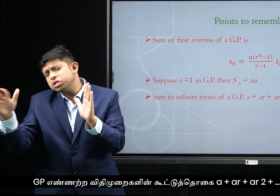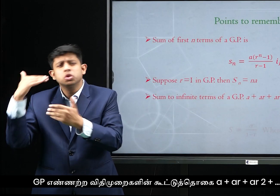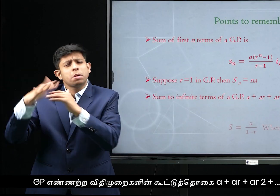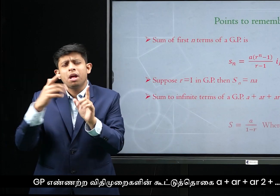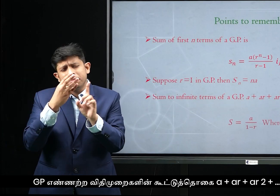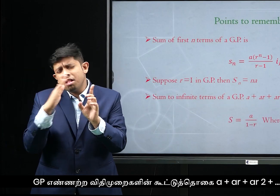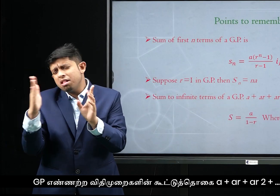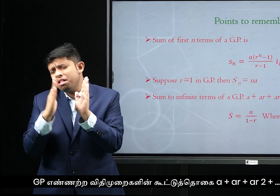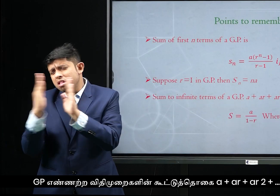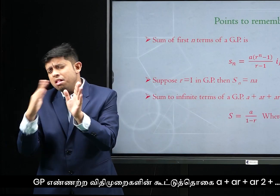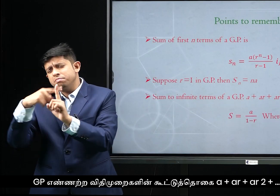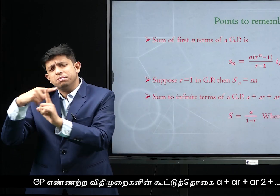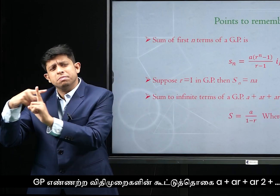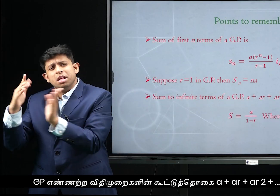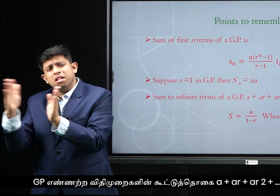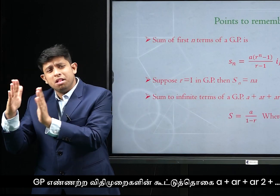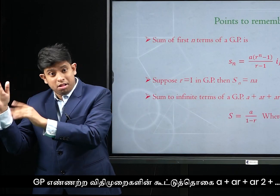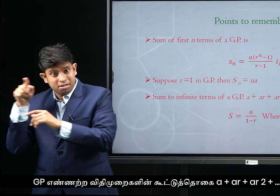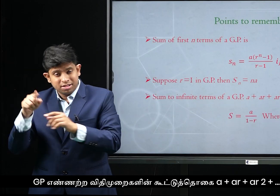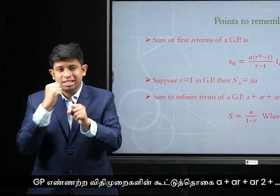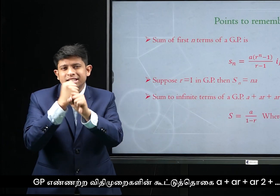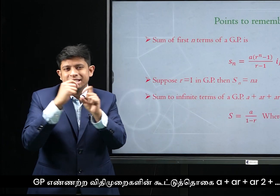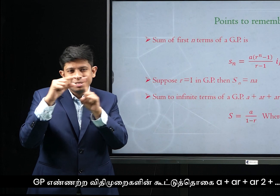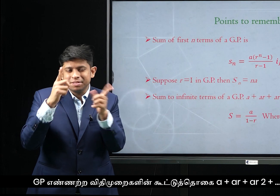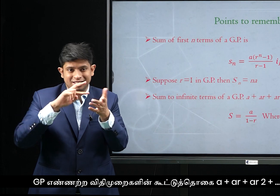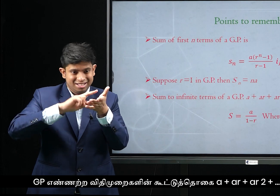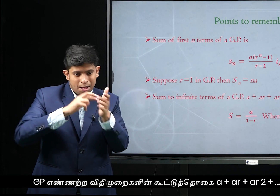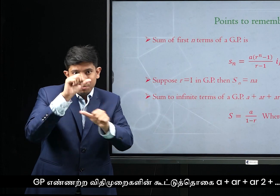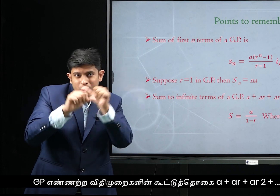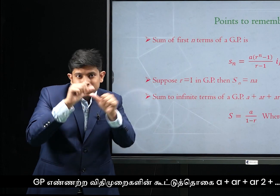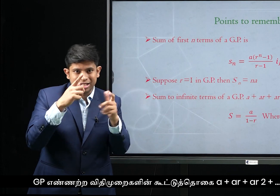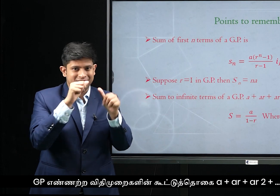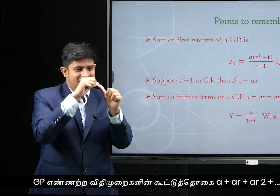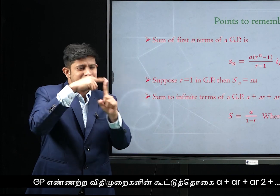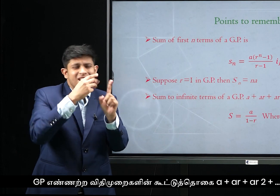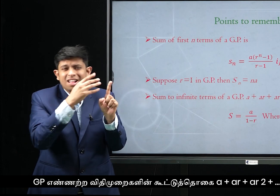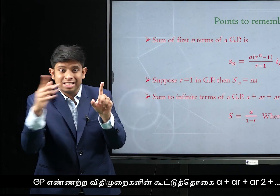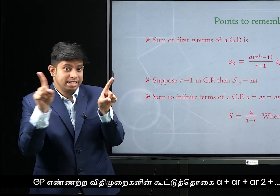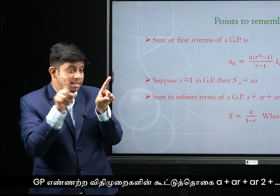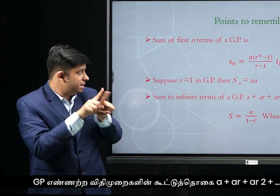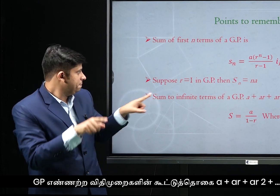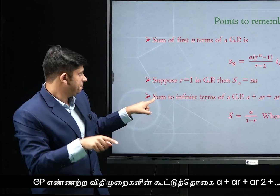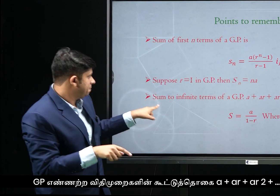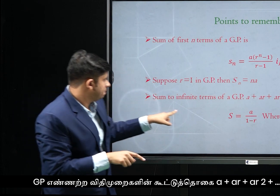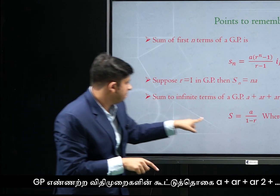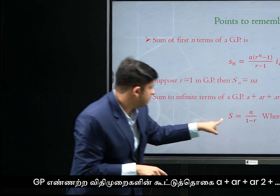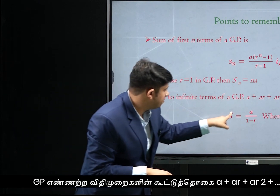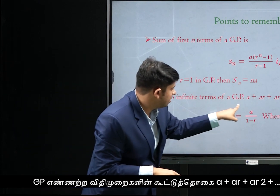ஜிபி எண்ணற்ற விகிதமுறைகளின் கூட்டுத்தொகை ஏ கூட்டல் ஏஆர் கூட்டல் ஏஆர் மேலிலக்கு